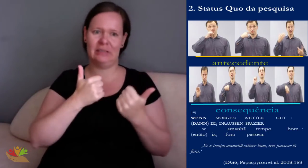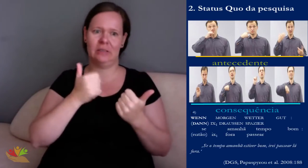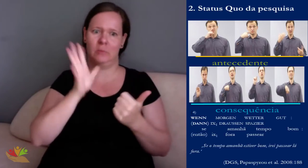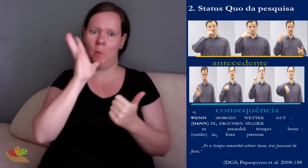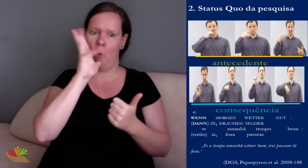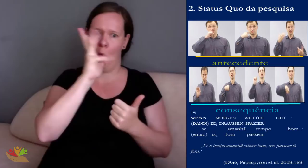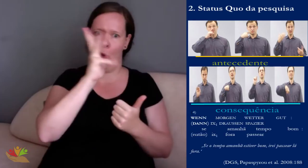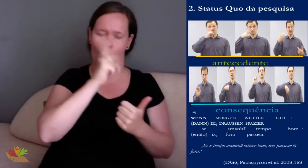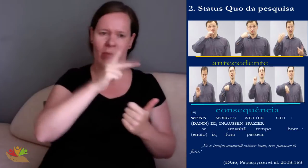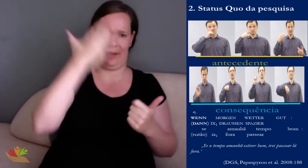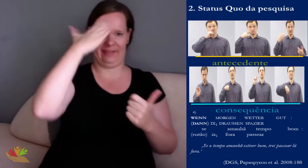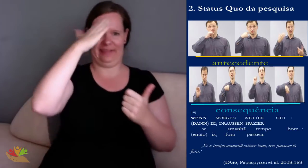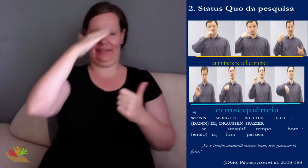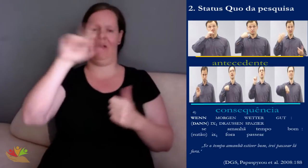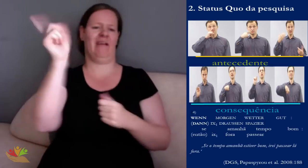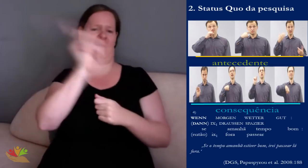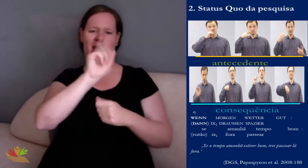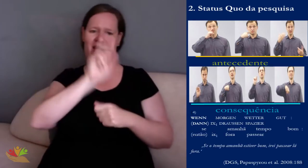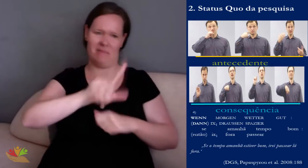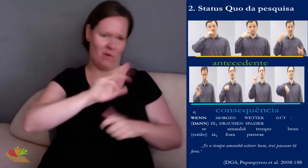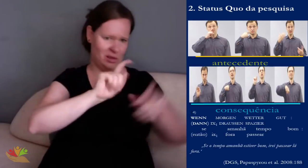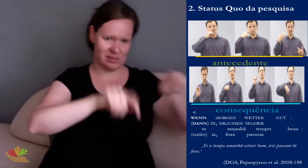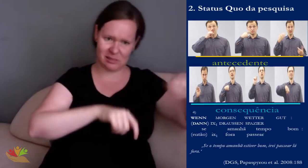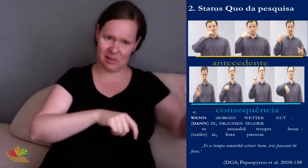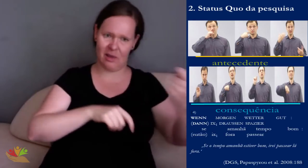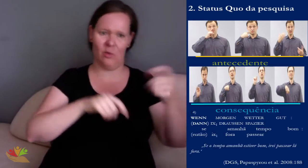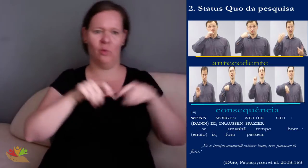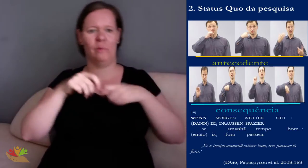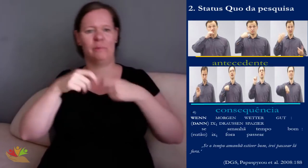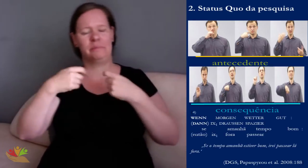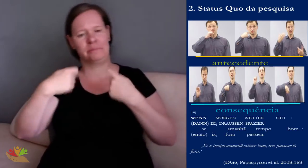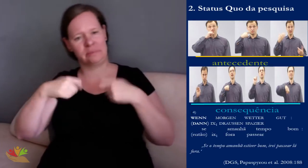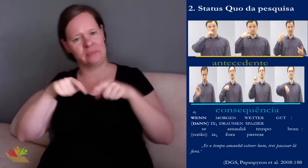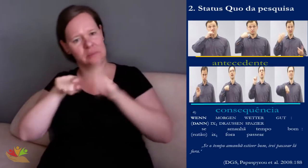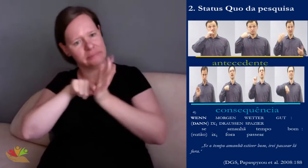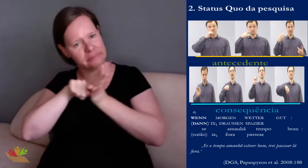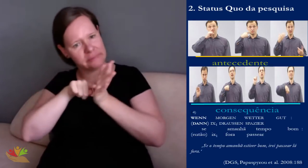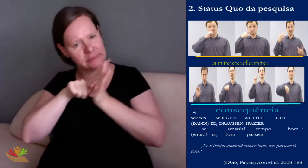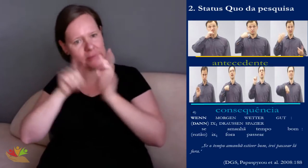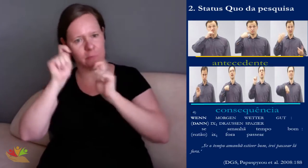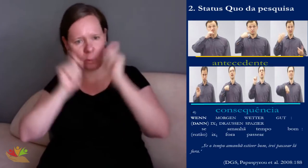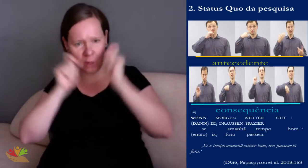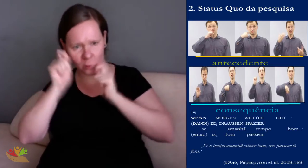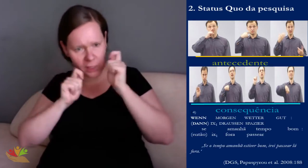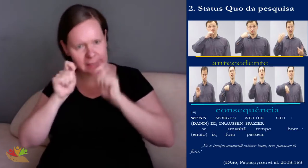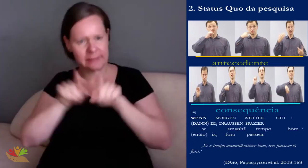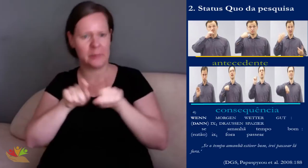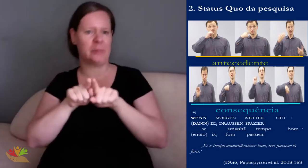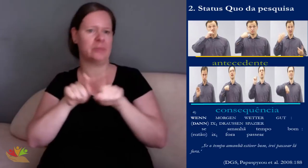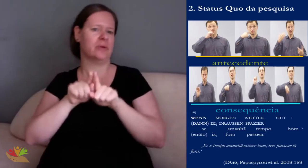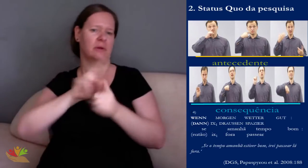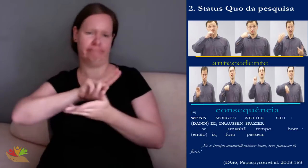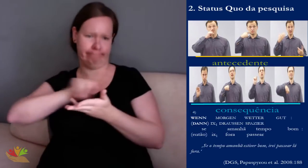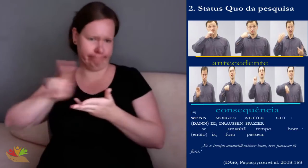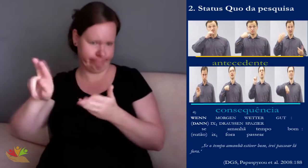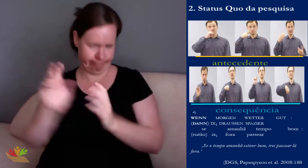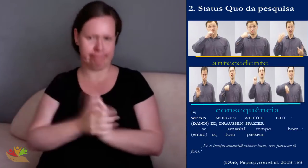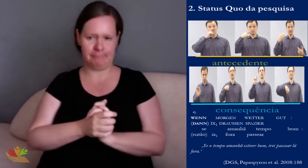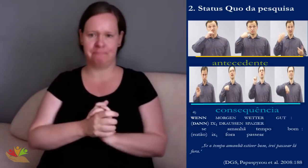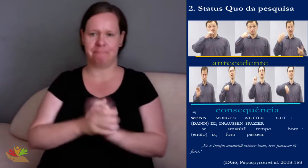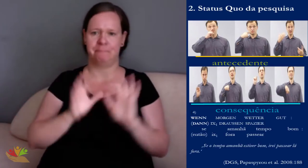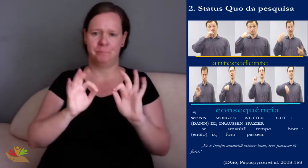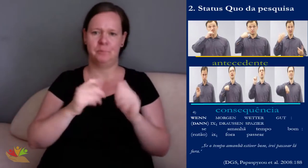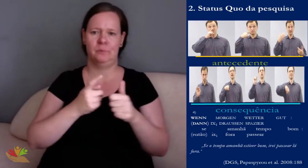parece que de fato não é isso, né? A gente vai demorar um pouco a entender o que está acontecendo com as línguas de sinais. A gente precisa investigar